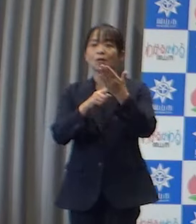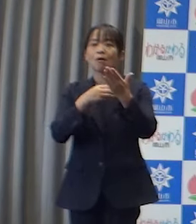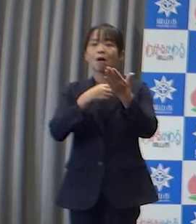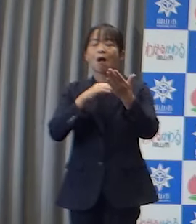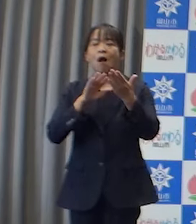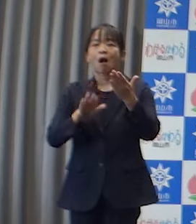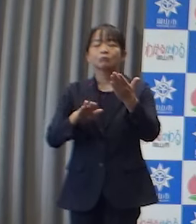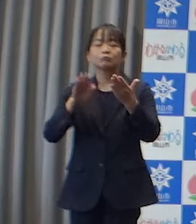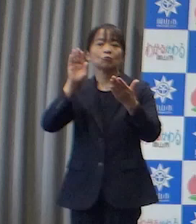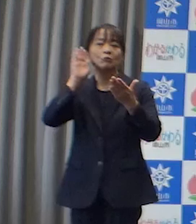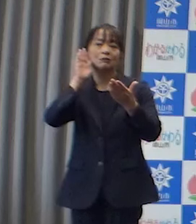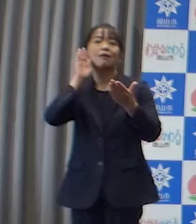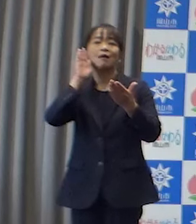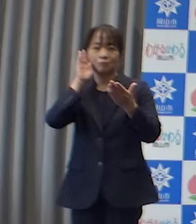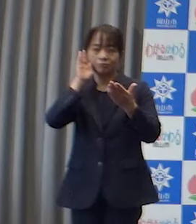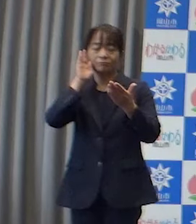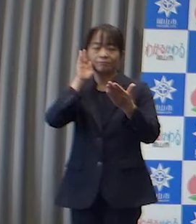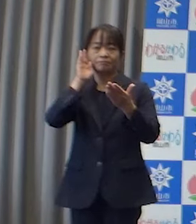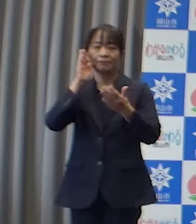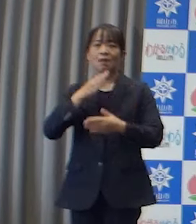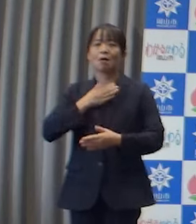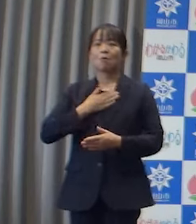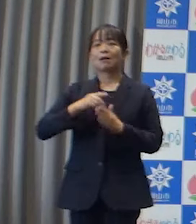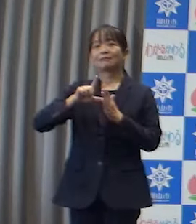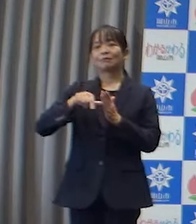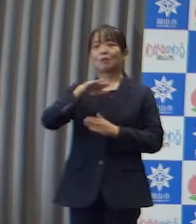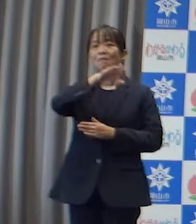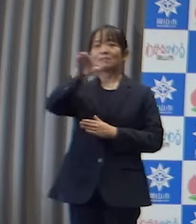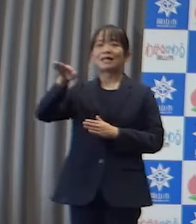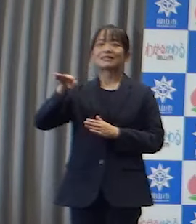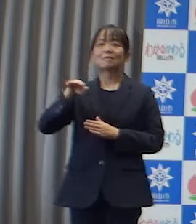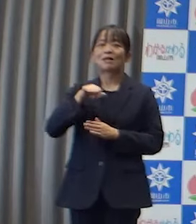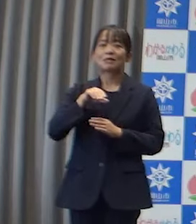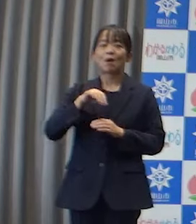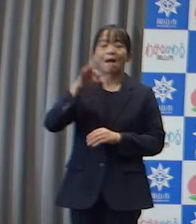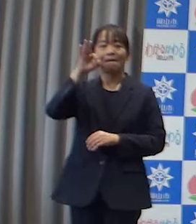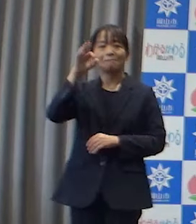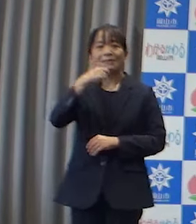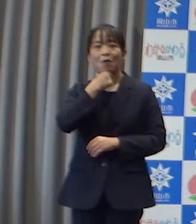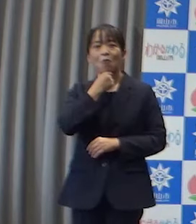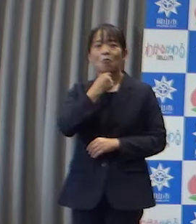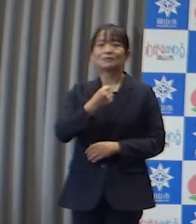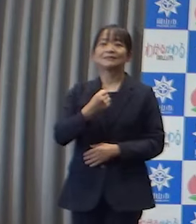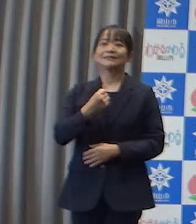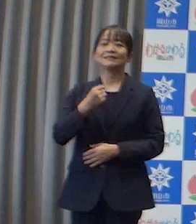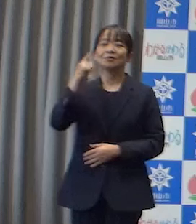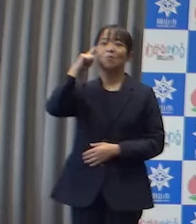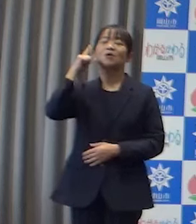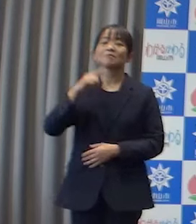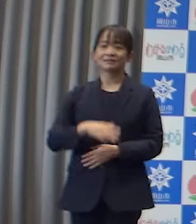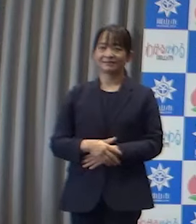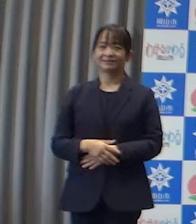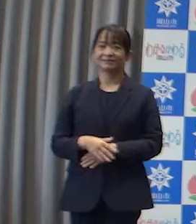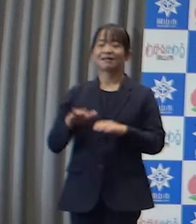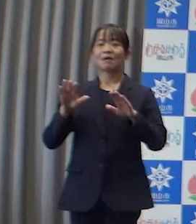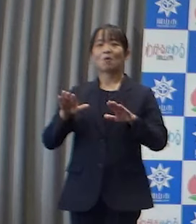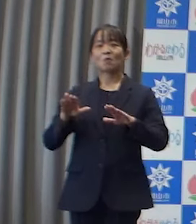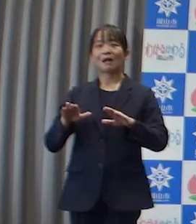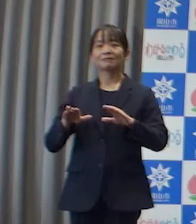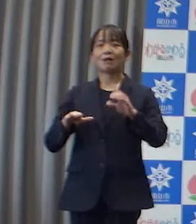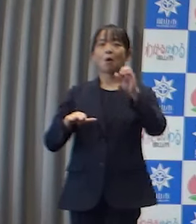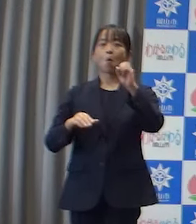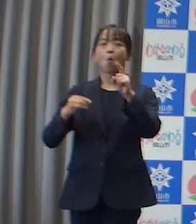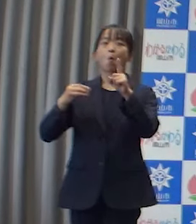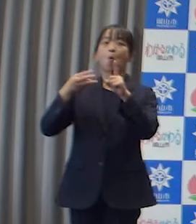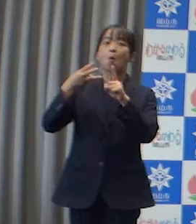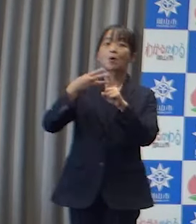その際は皆さん方にもご覧いただければと思います。今回の OECD 訪問では、